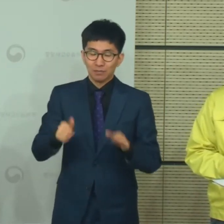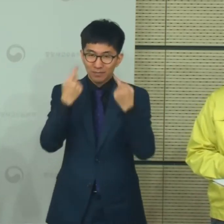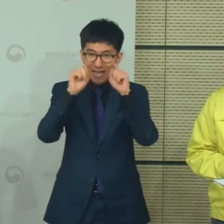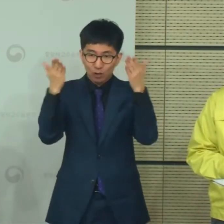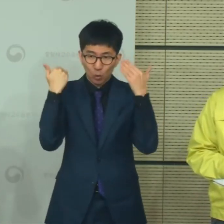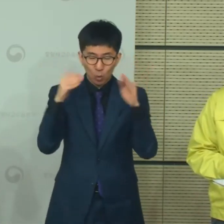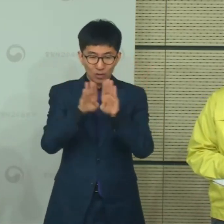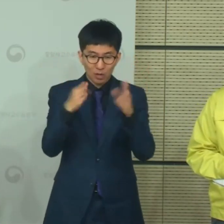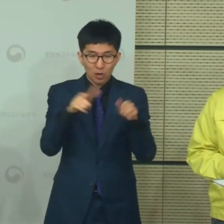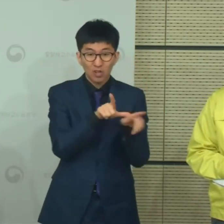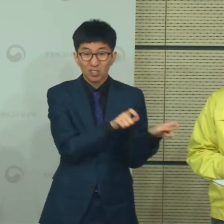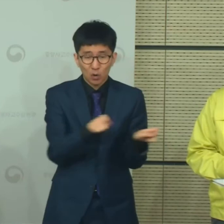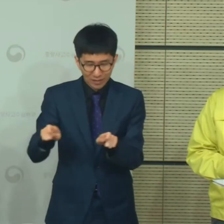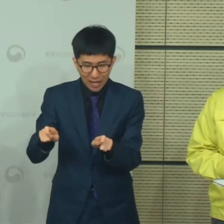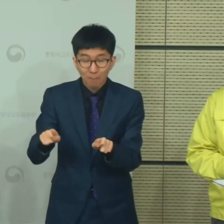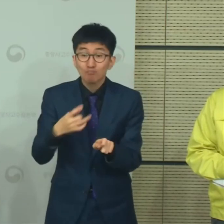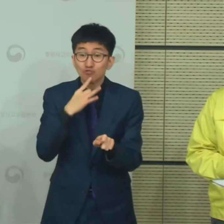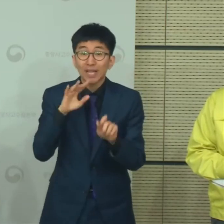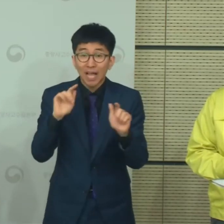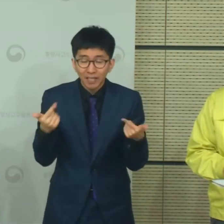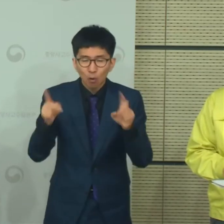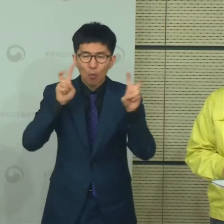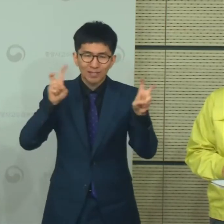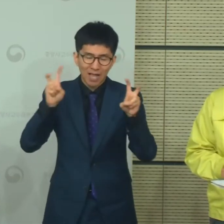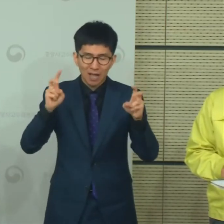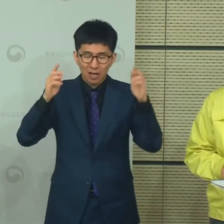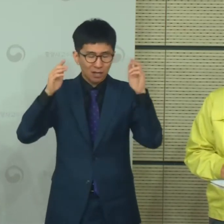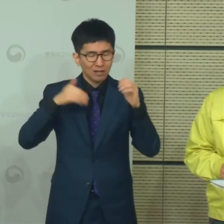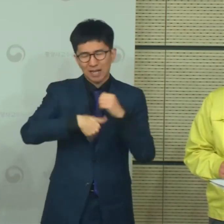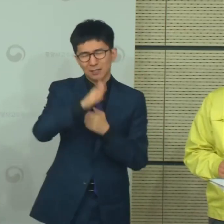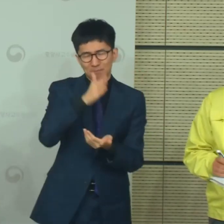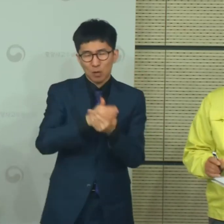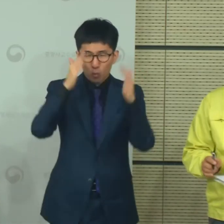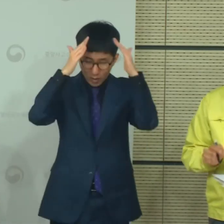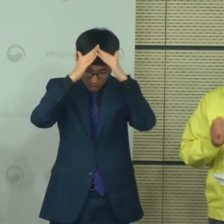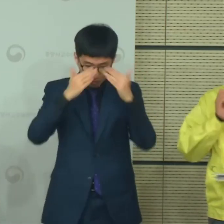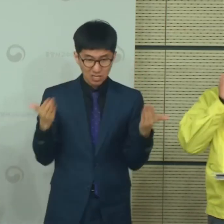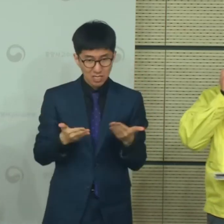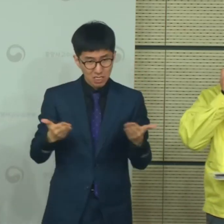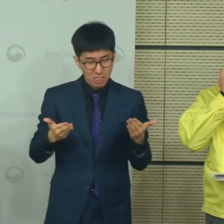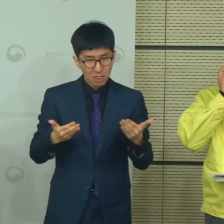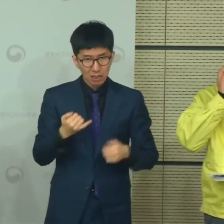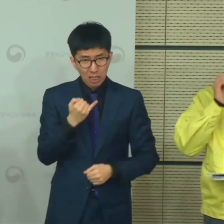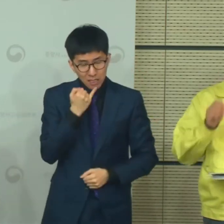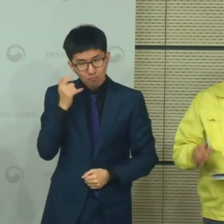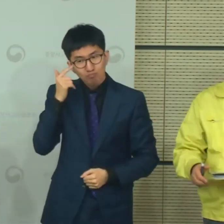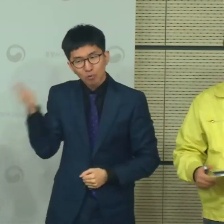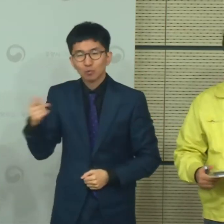필요가 있다고 얘기가 나오는데 이 부분에 대한 논의 사항이 어떤지 궁금합니다. 예.